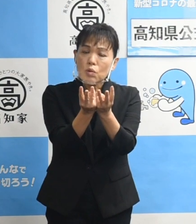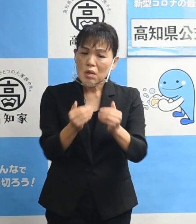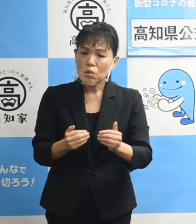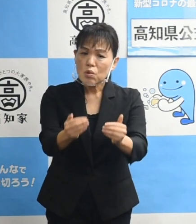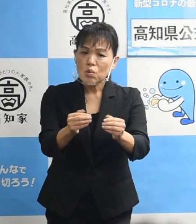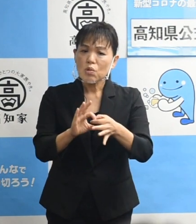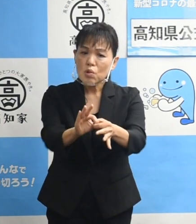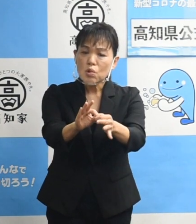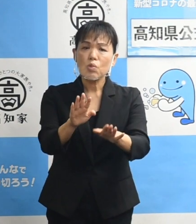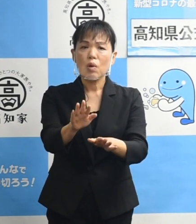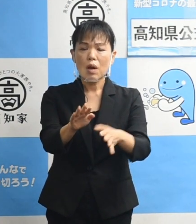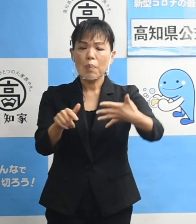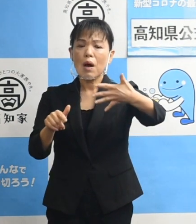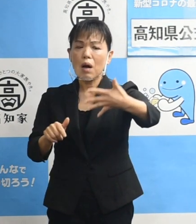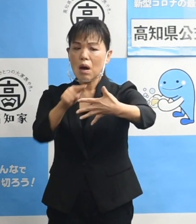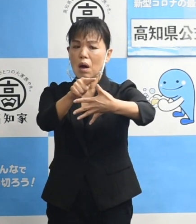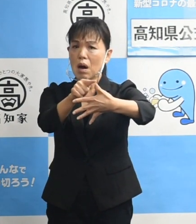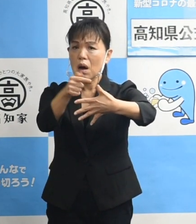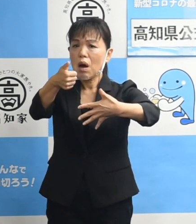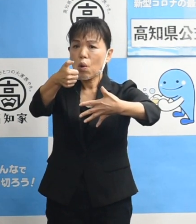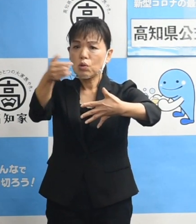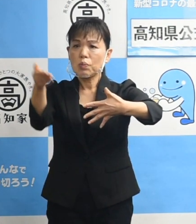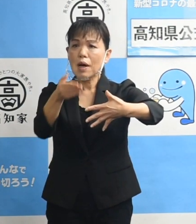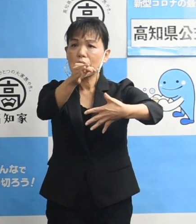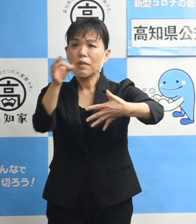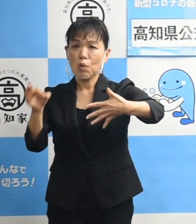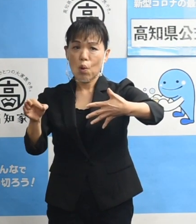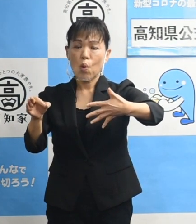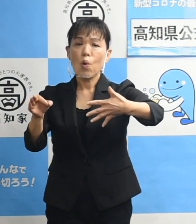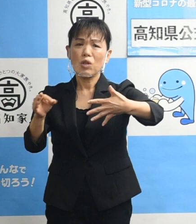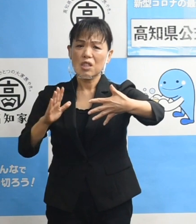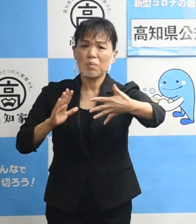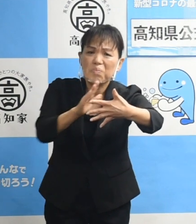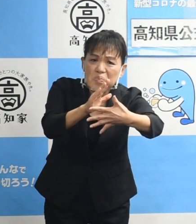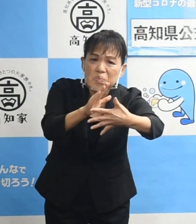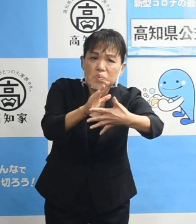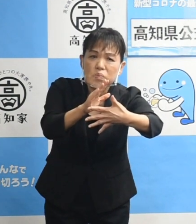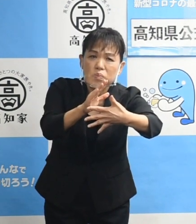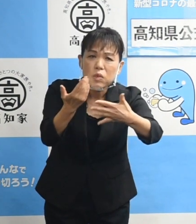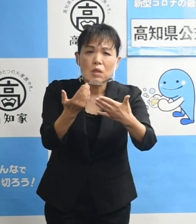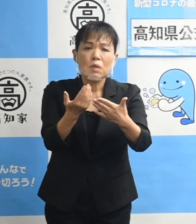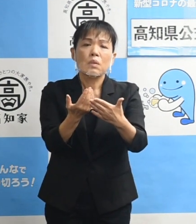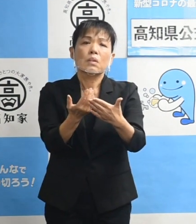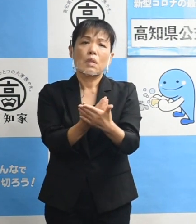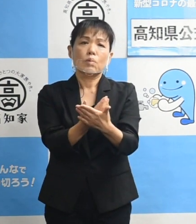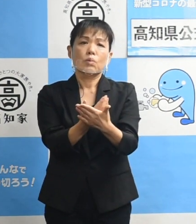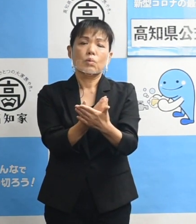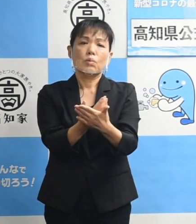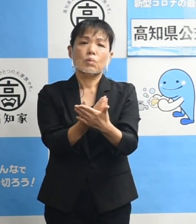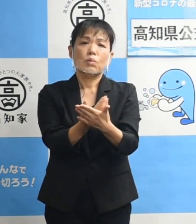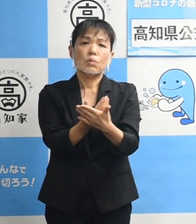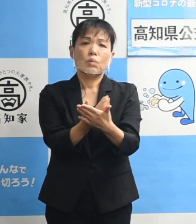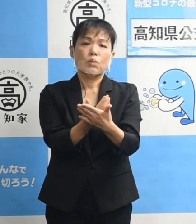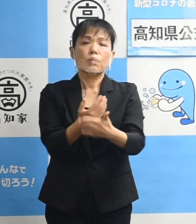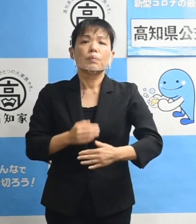と、この非常事態の 50% の水準に迫りつつあるという状況であるというふうに考